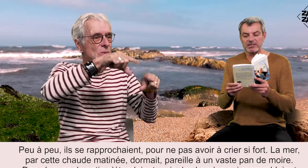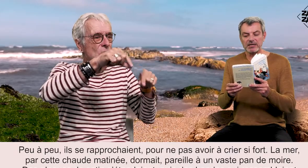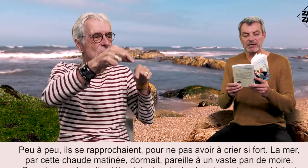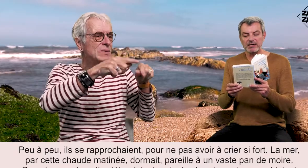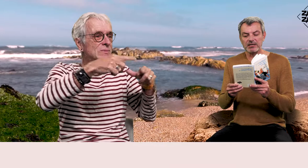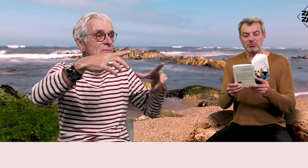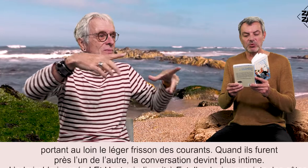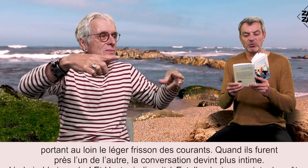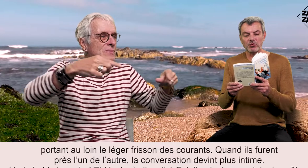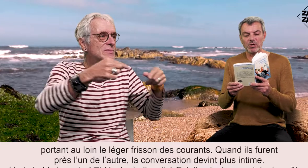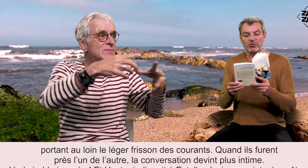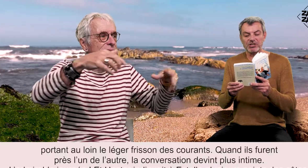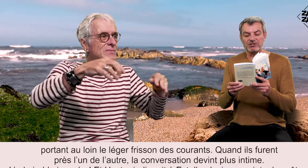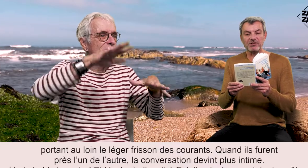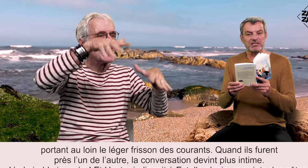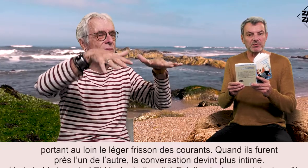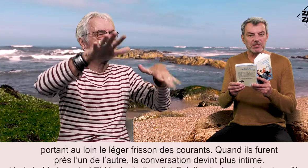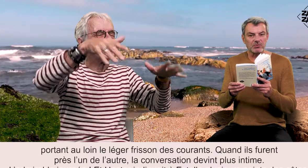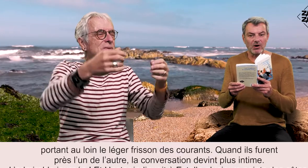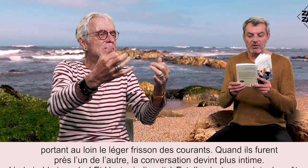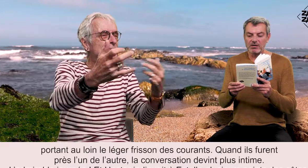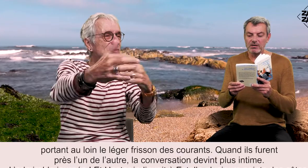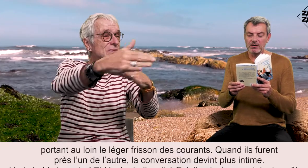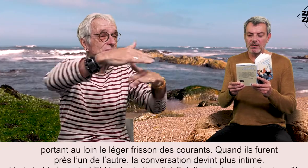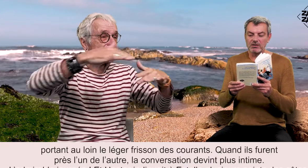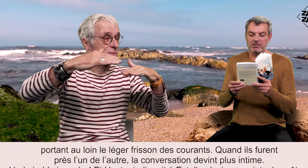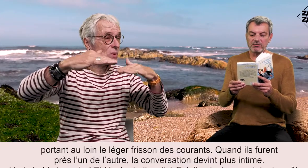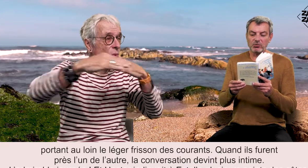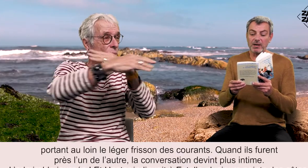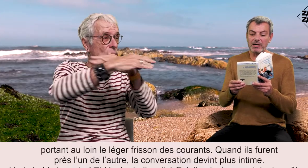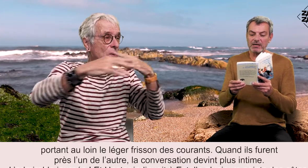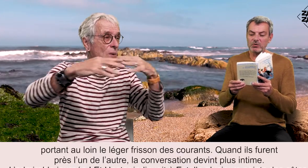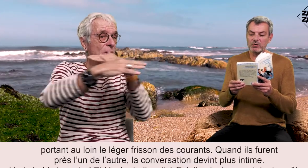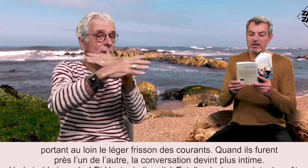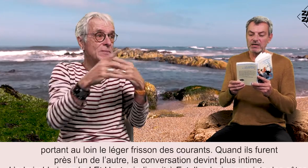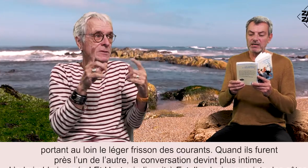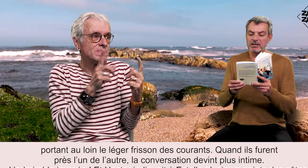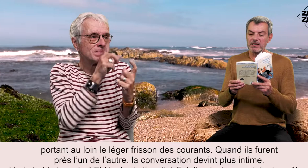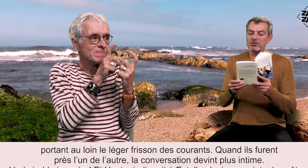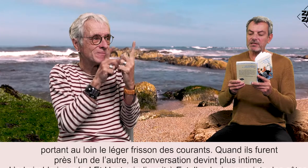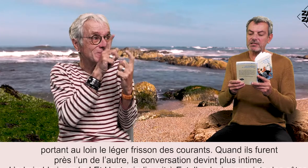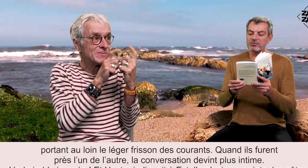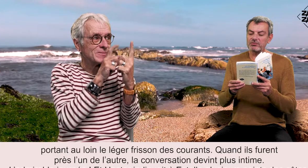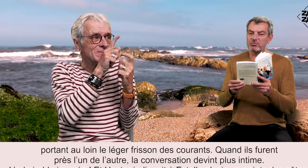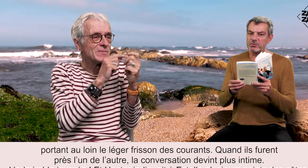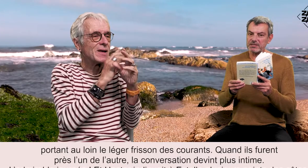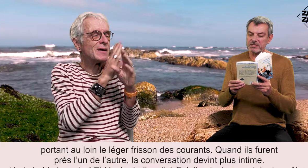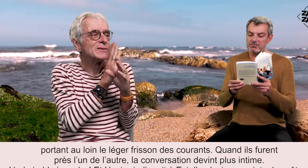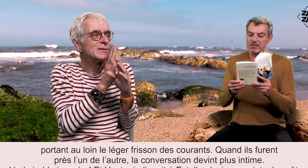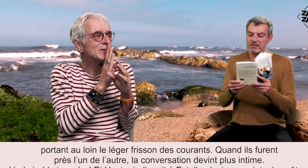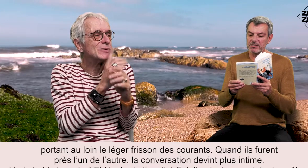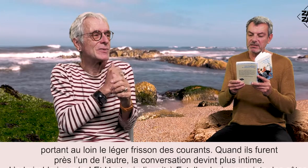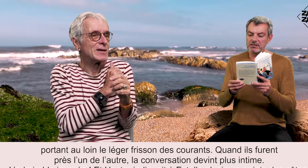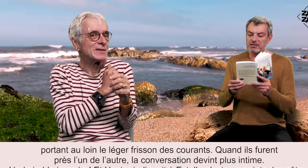s'agrandissaient, portant au loin le léger frisson des courants. Quand ils furent prêts l'un de l'autre, la conversation devint plus